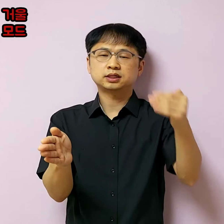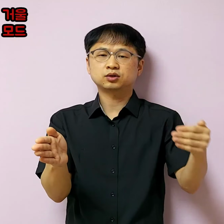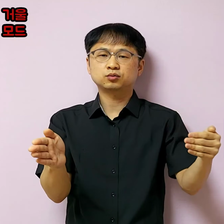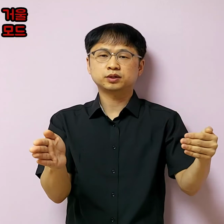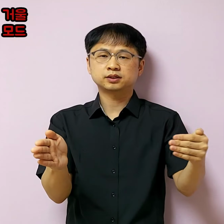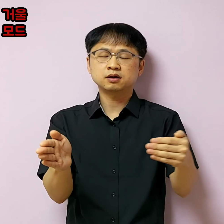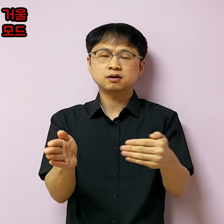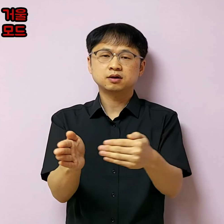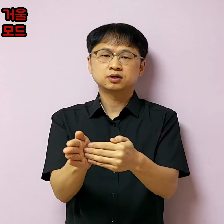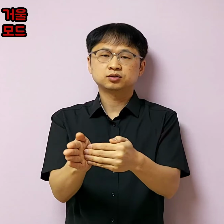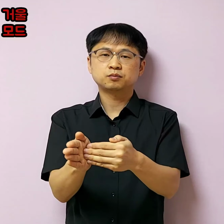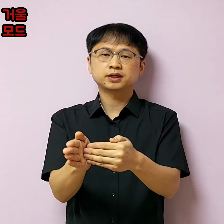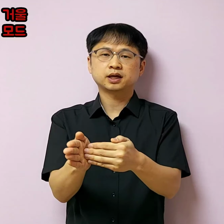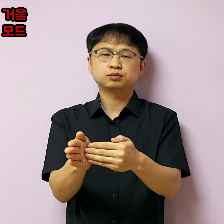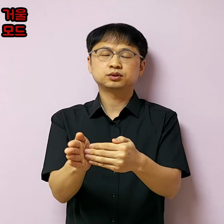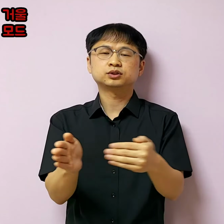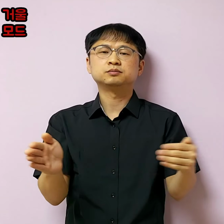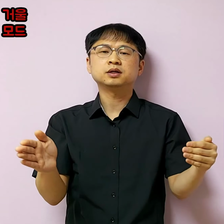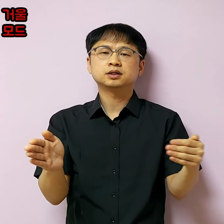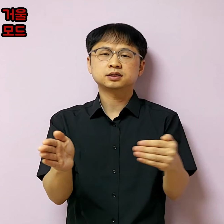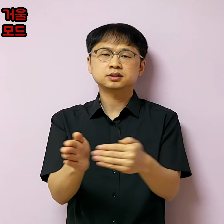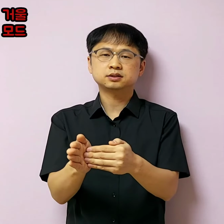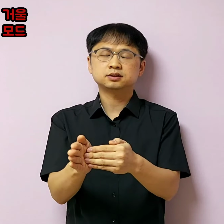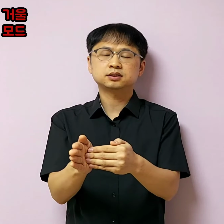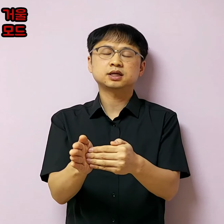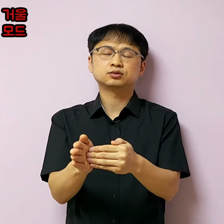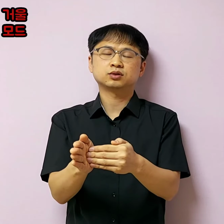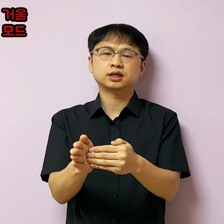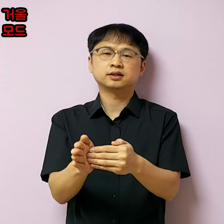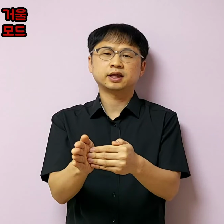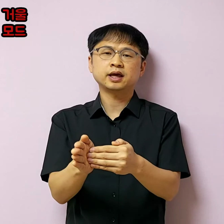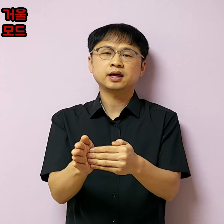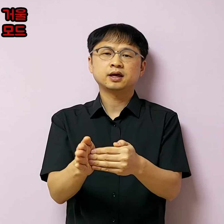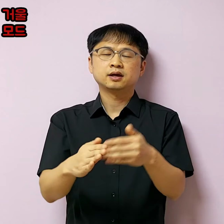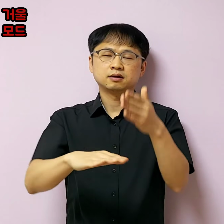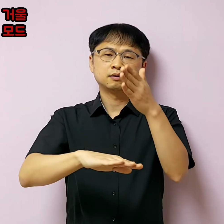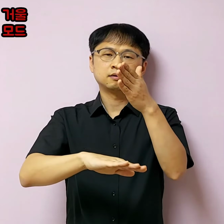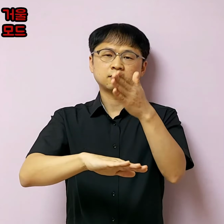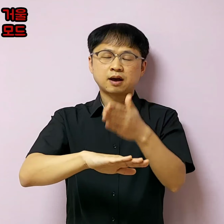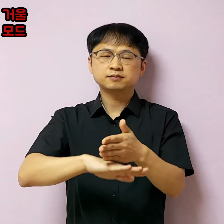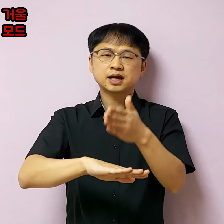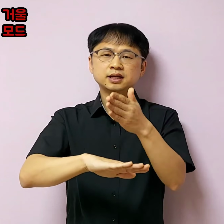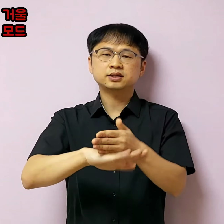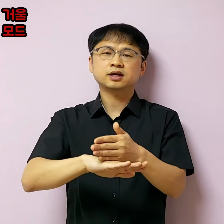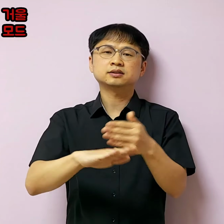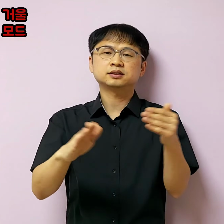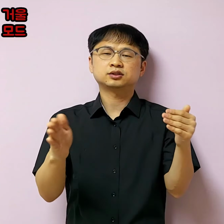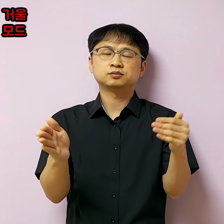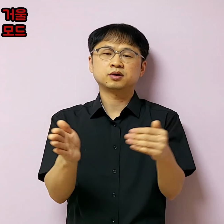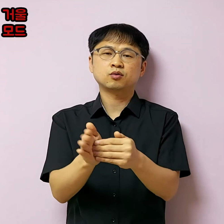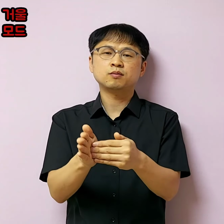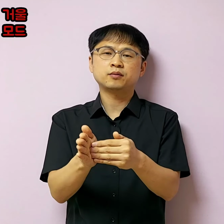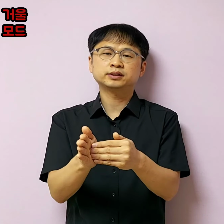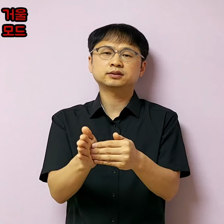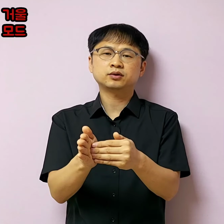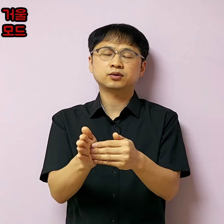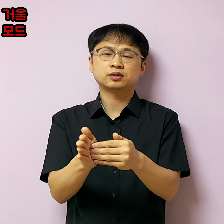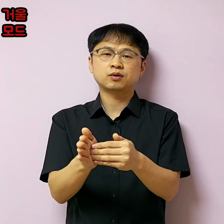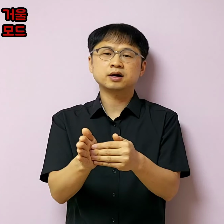손끝을 살짝 구부려서 손바닥에 붙여주시면 끝이란 수어가 되는데 감사 뒤에 끝을 해주시면 고마웠어요 라는